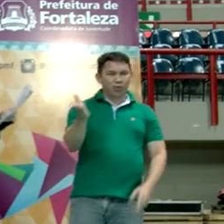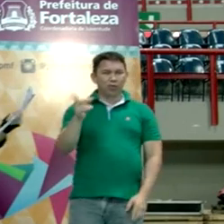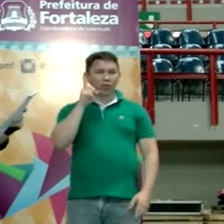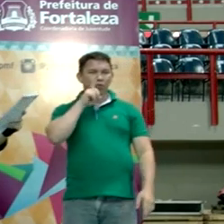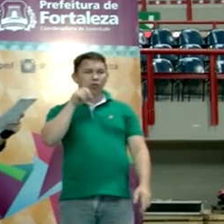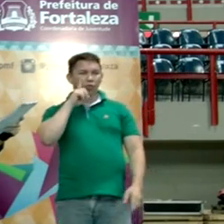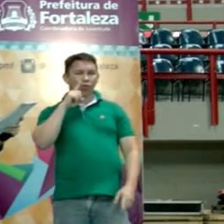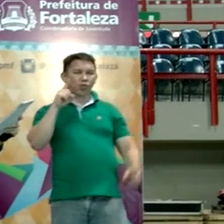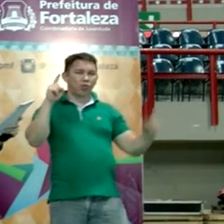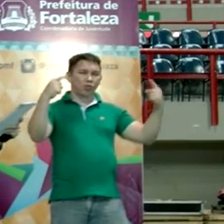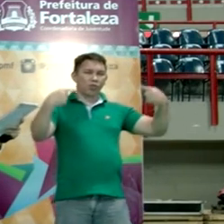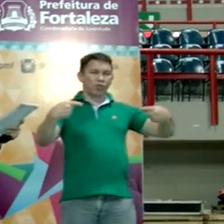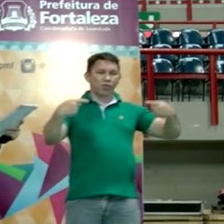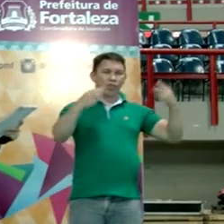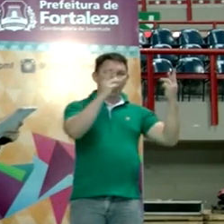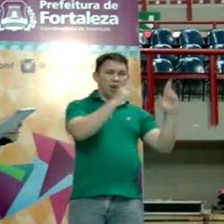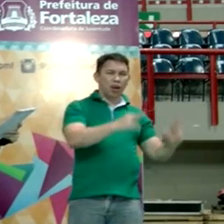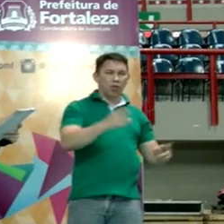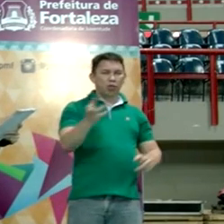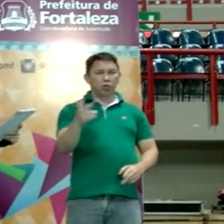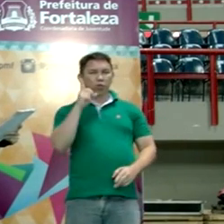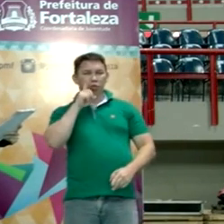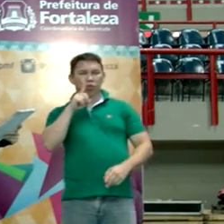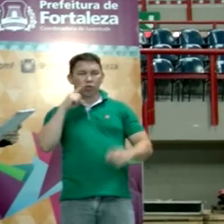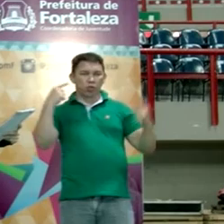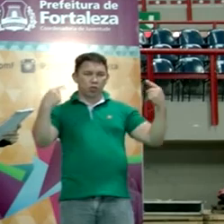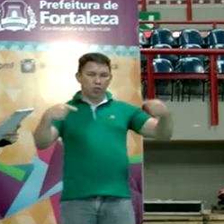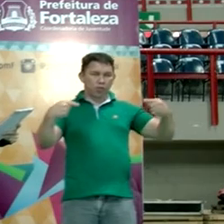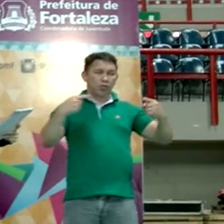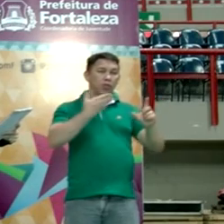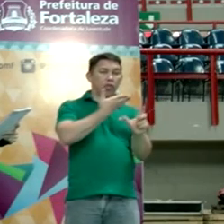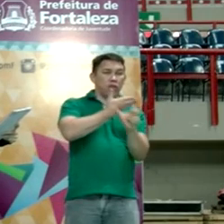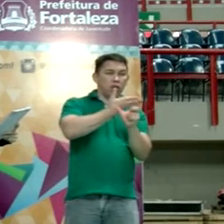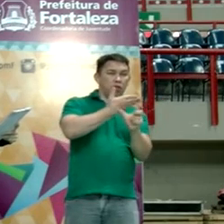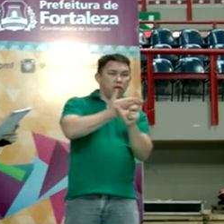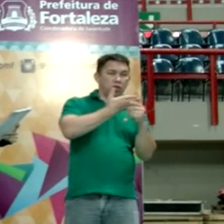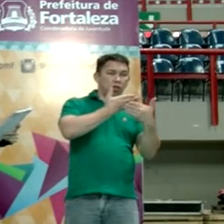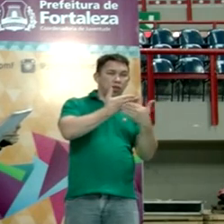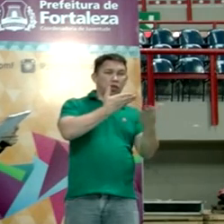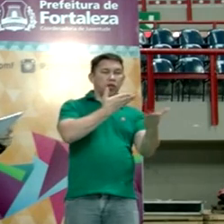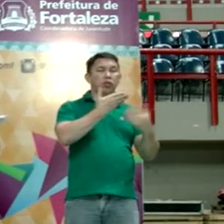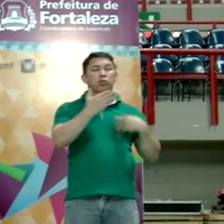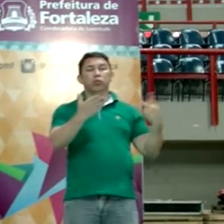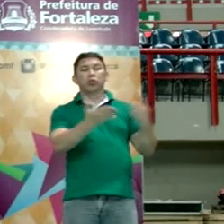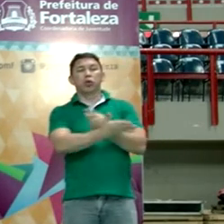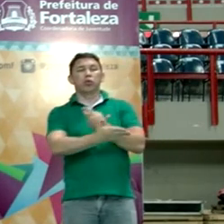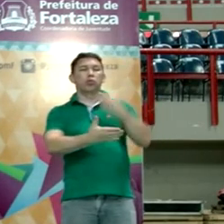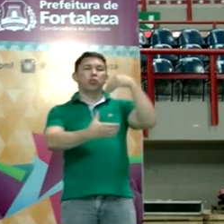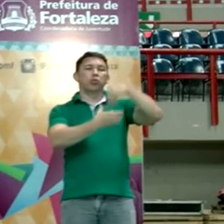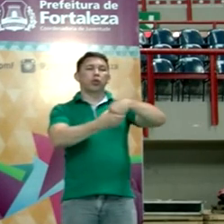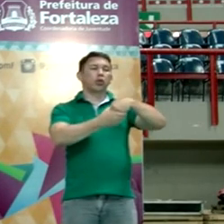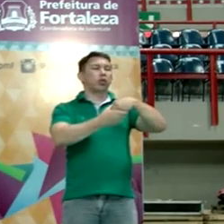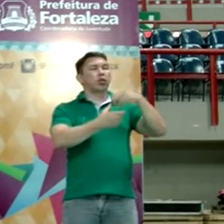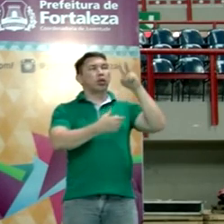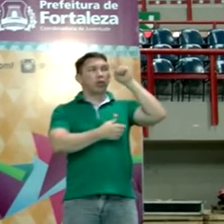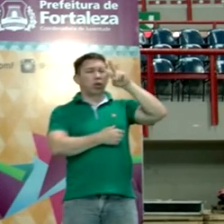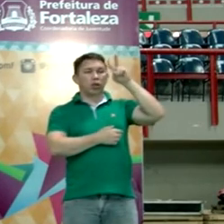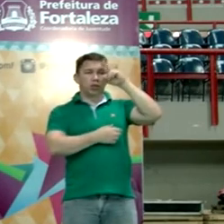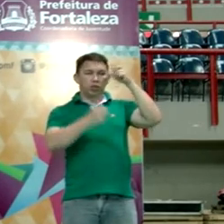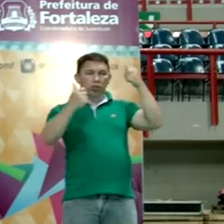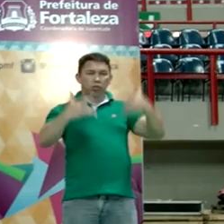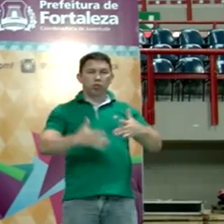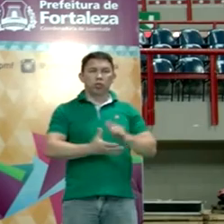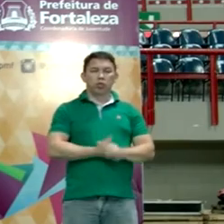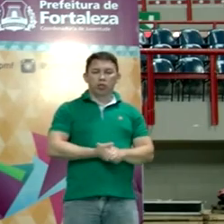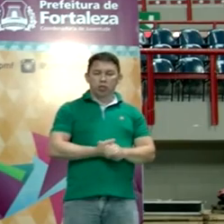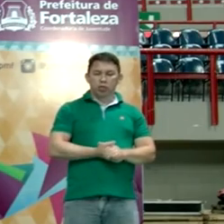representam, simbolizam os Estados Unidos e a União Soviética. A charge relaciona-se com um dos fatos históricos a seguir. Pessoal, nós